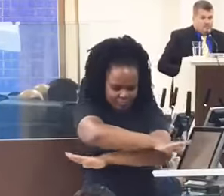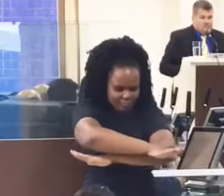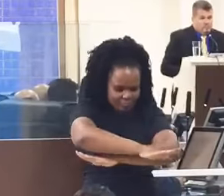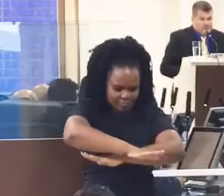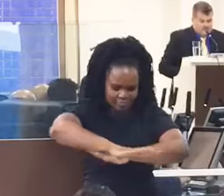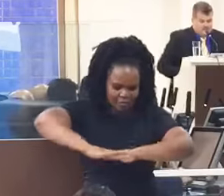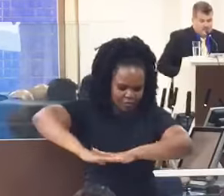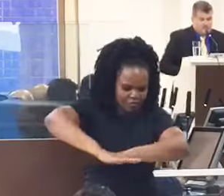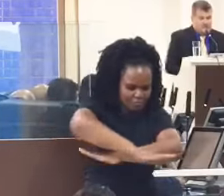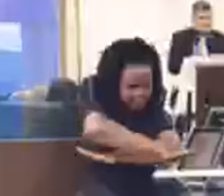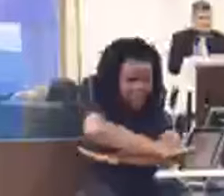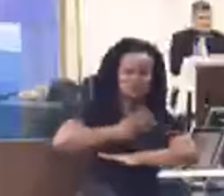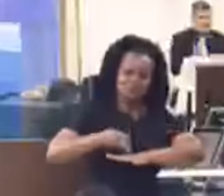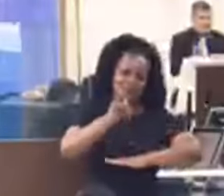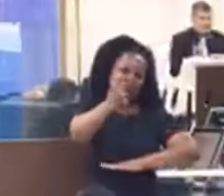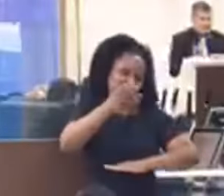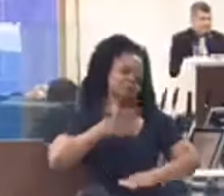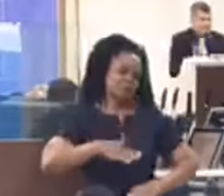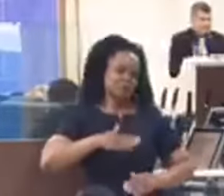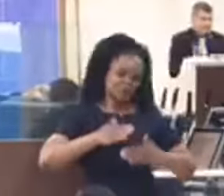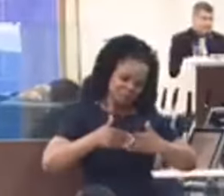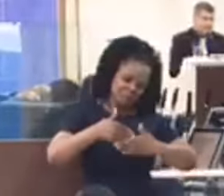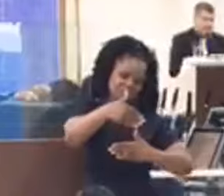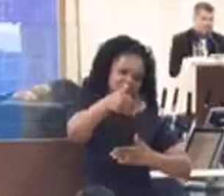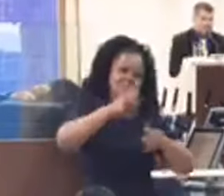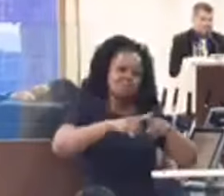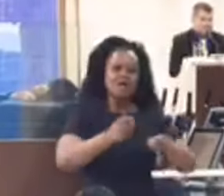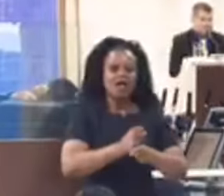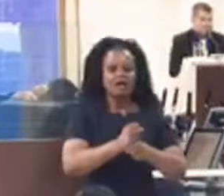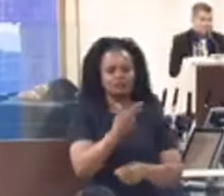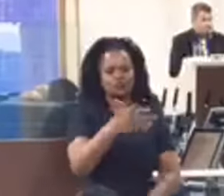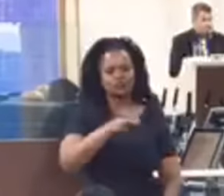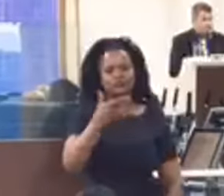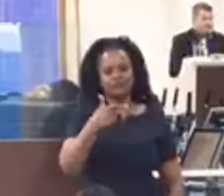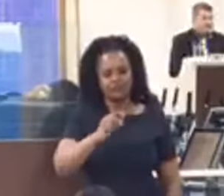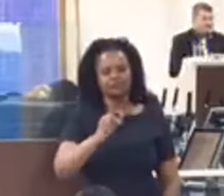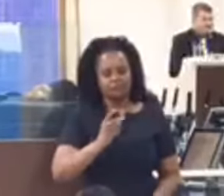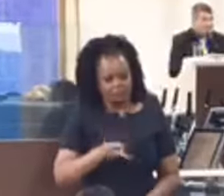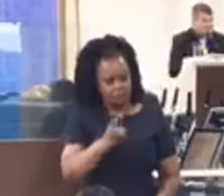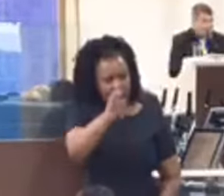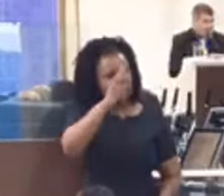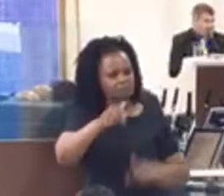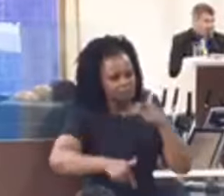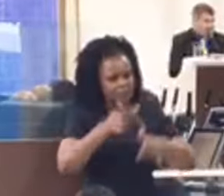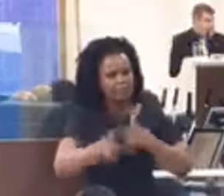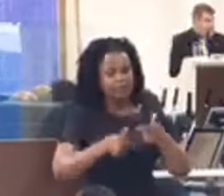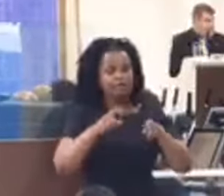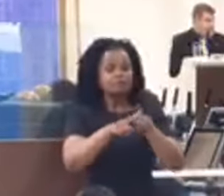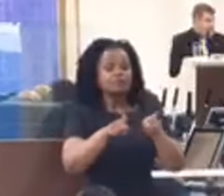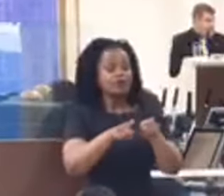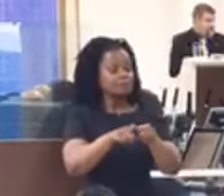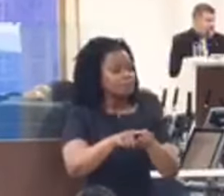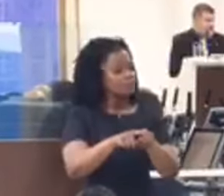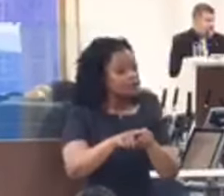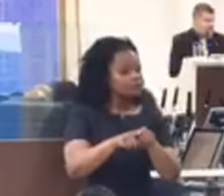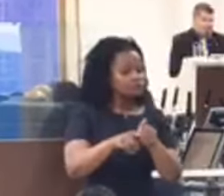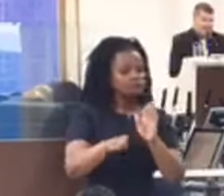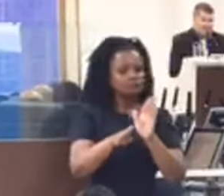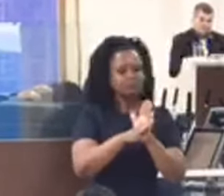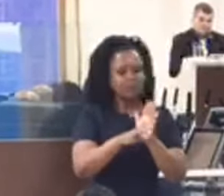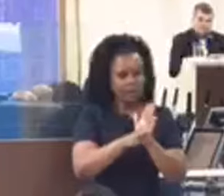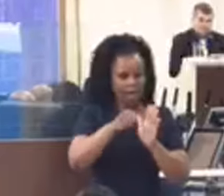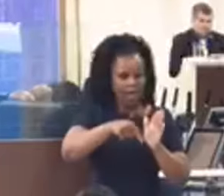vamos dar continuidade também durante esse ano de 2020. Finalizar também 100% a cidade, esse